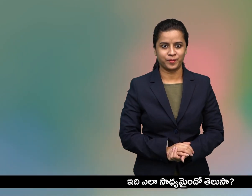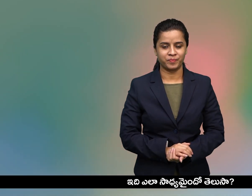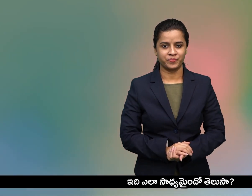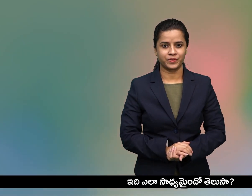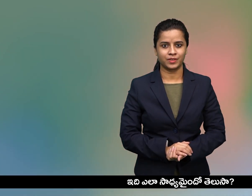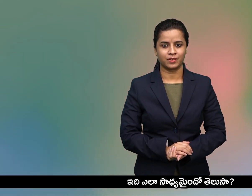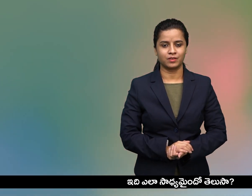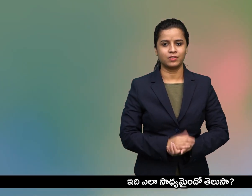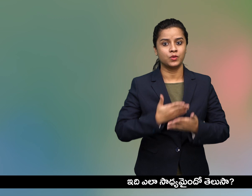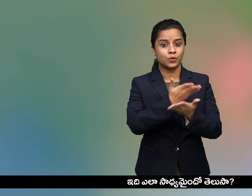ఇది ఎలా సాధ్యమైందో తెలుసా?